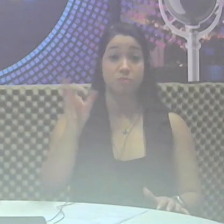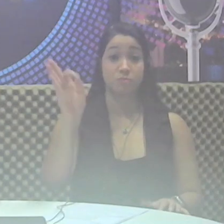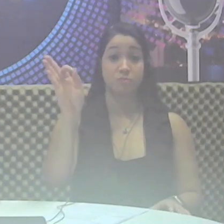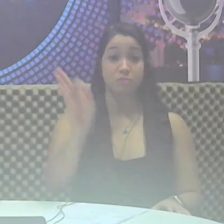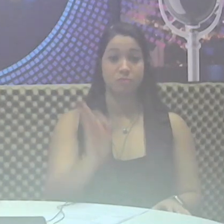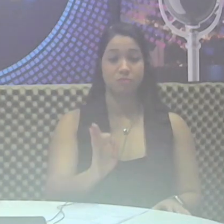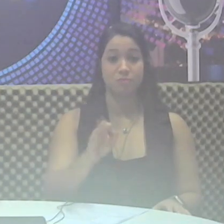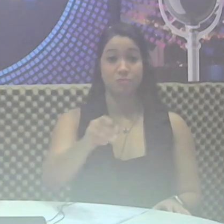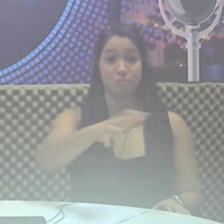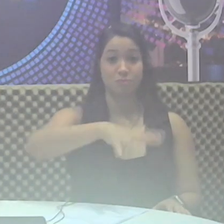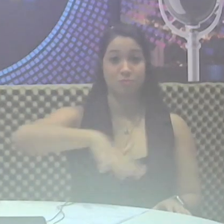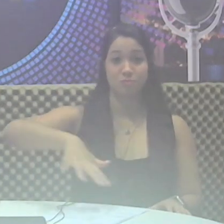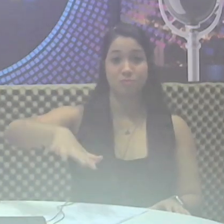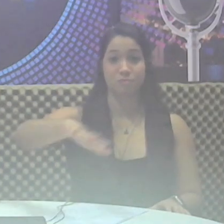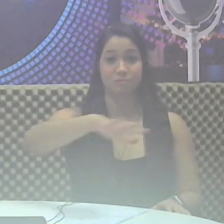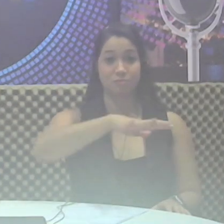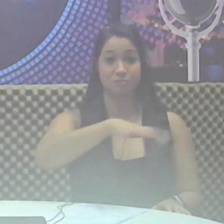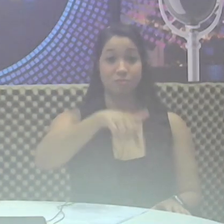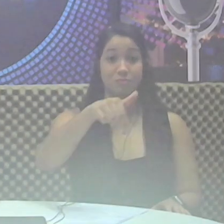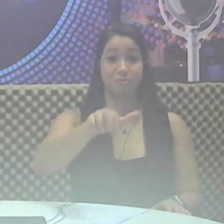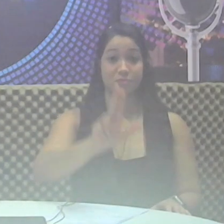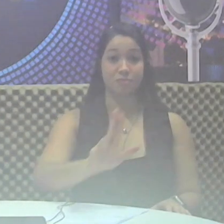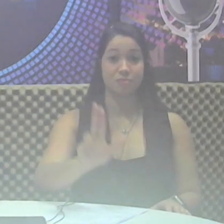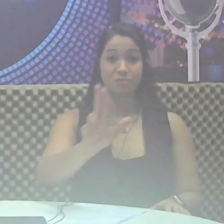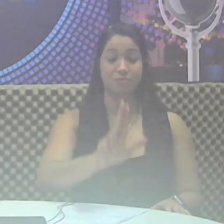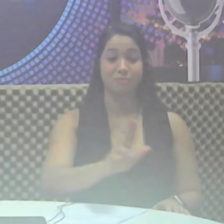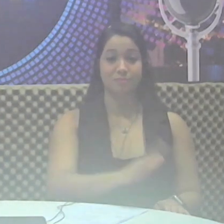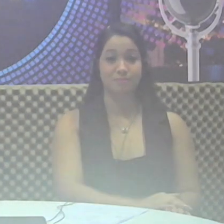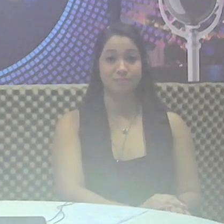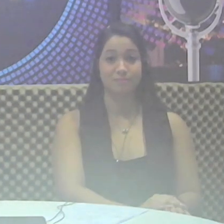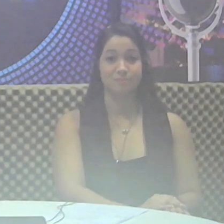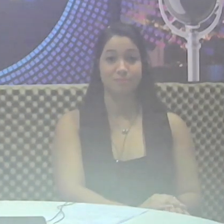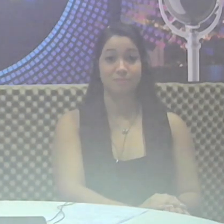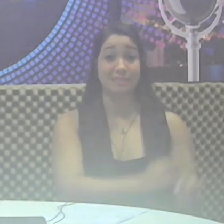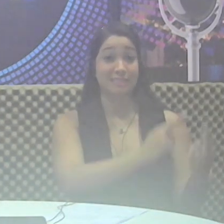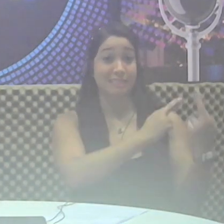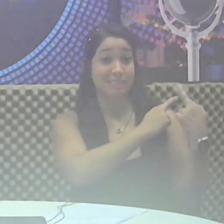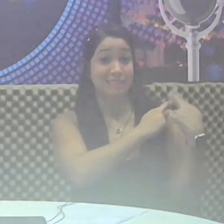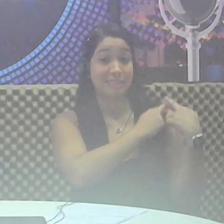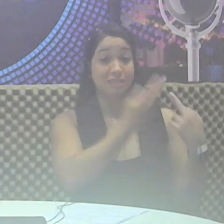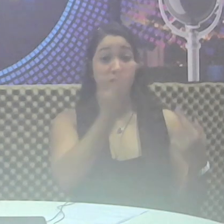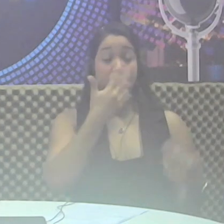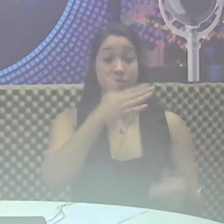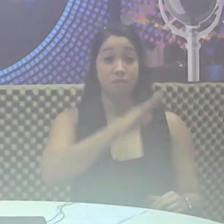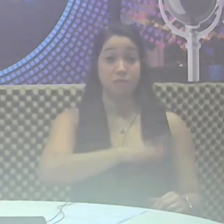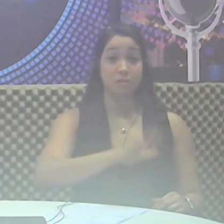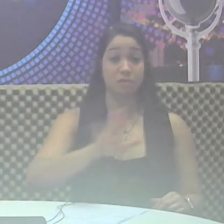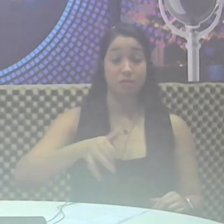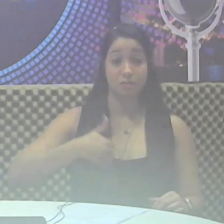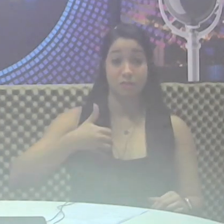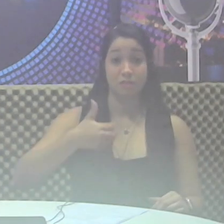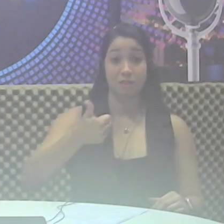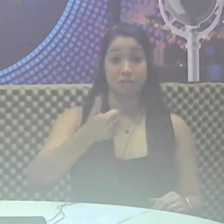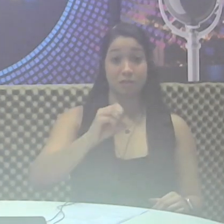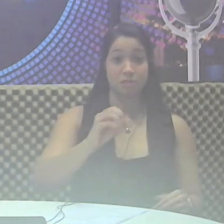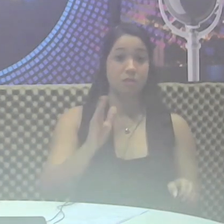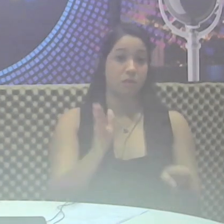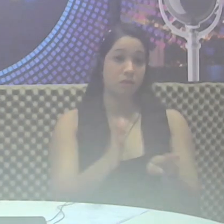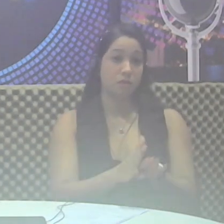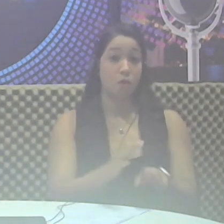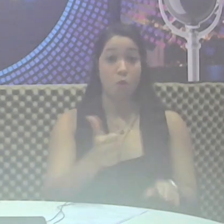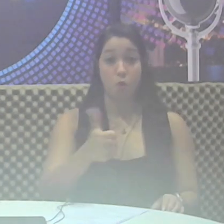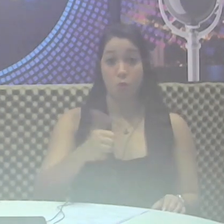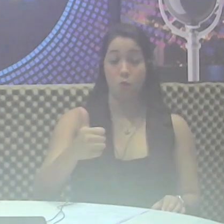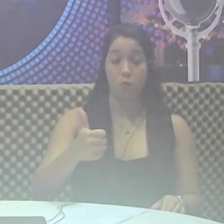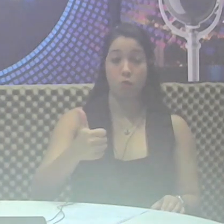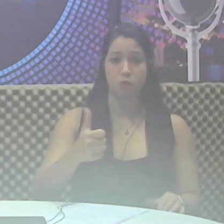48,2% deste público existente localmente. Os responsáveis por crianças na faixa etária de 10 a 11 anos